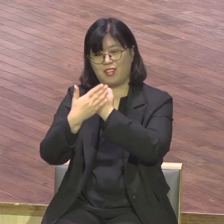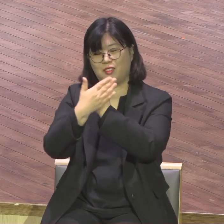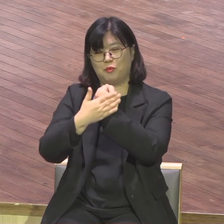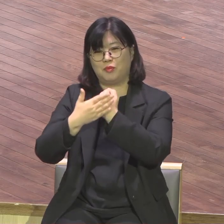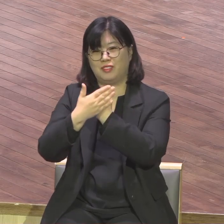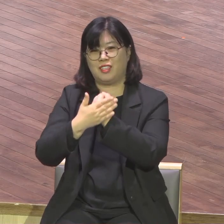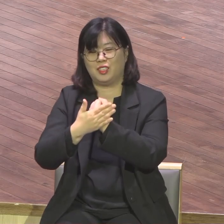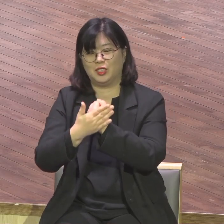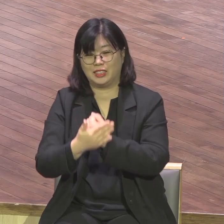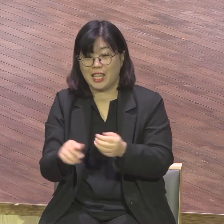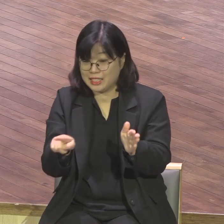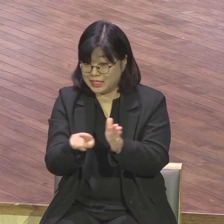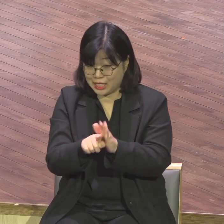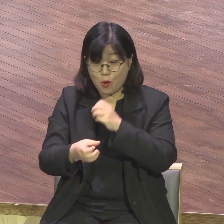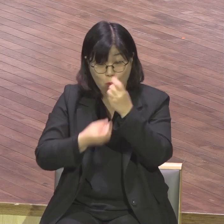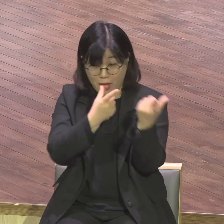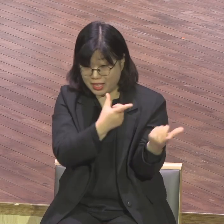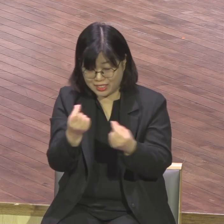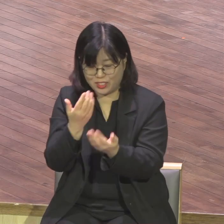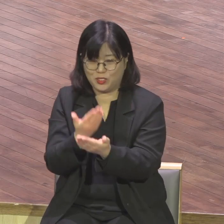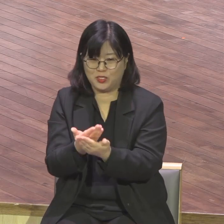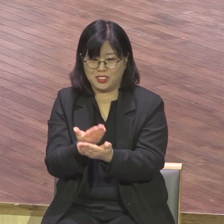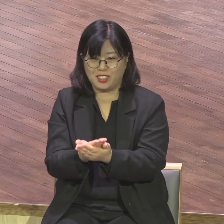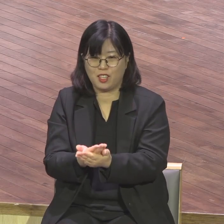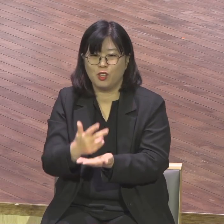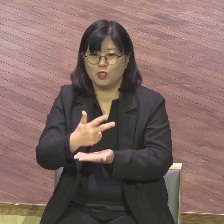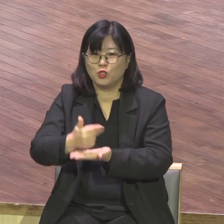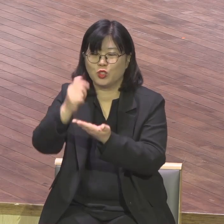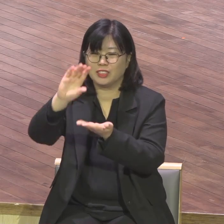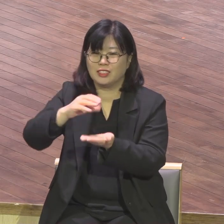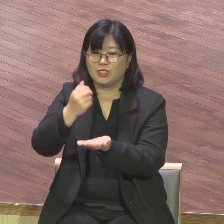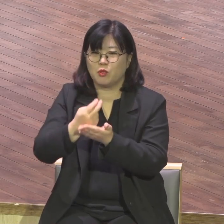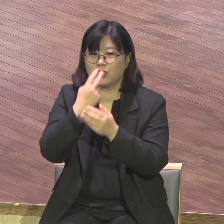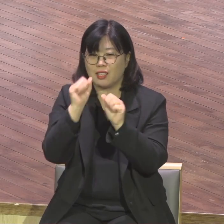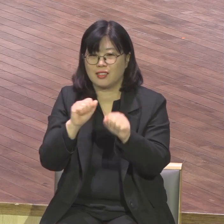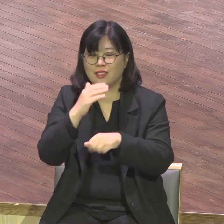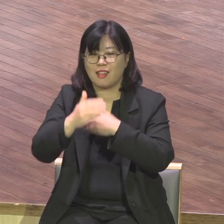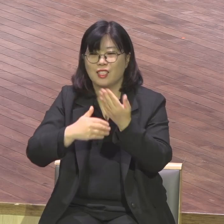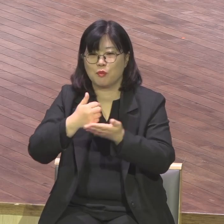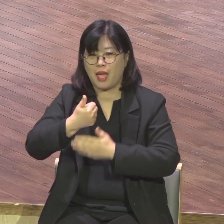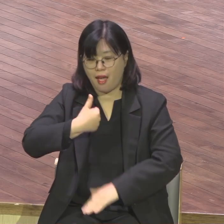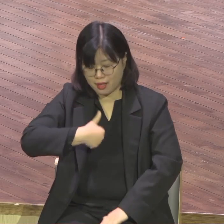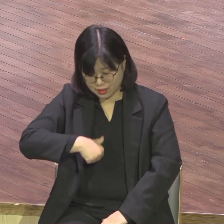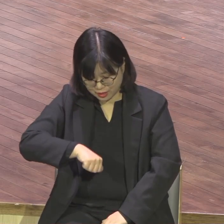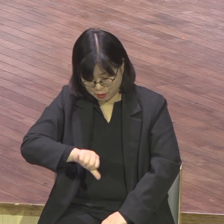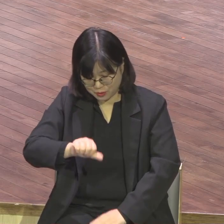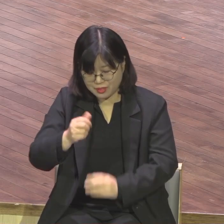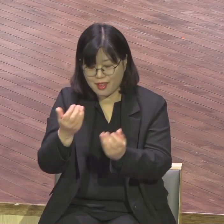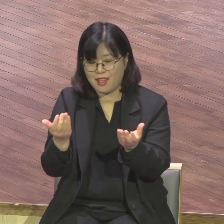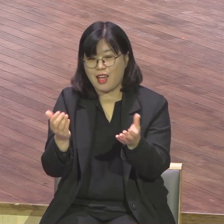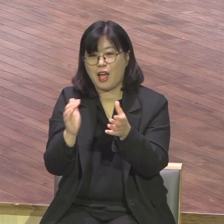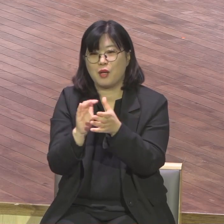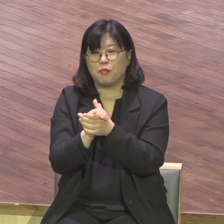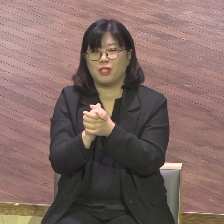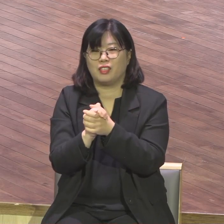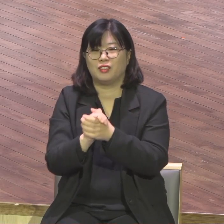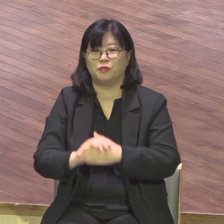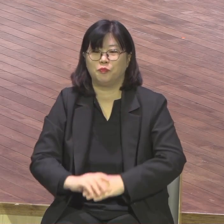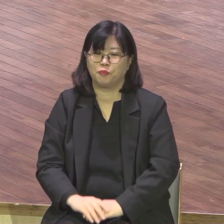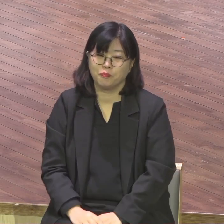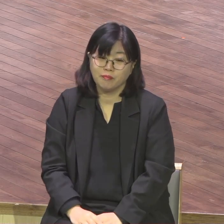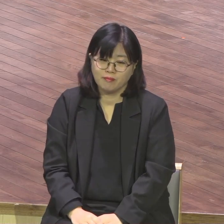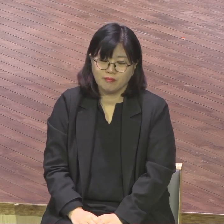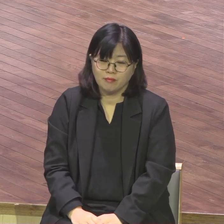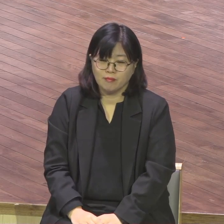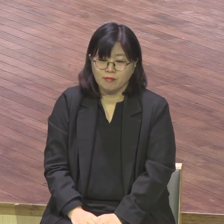하겠습니다. 신앙 고백합니다. 주는 그리스도시요 살아계신 하나님의 아들이십니다.